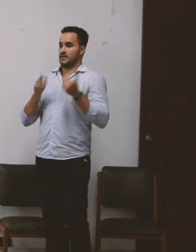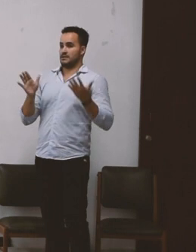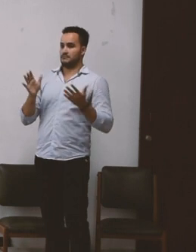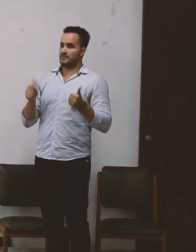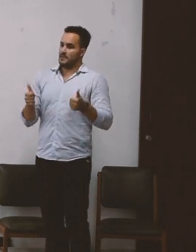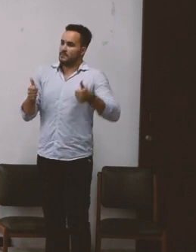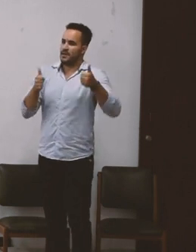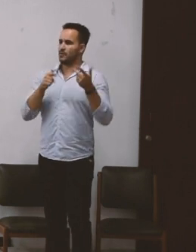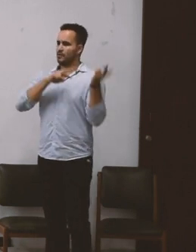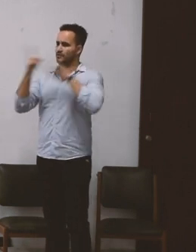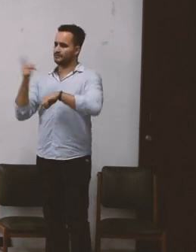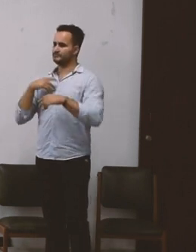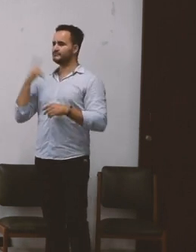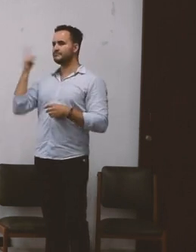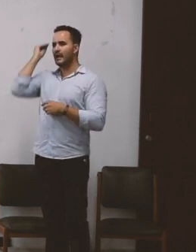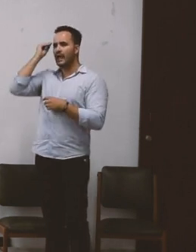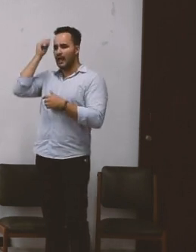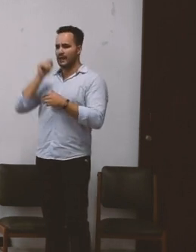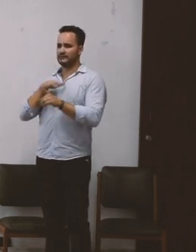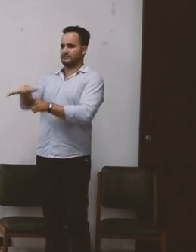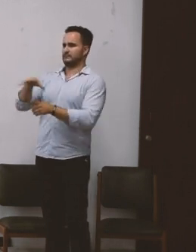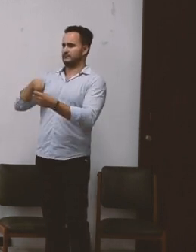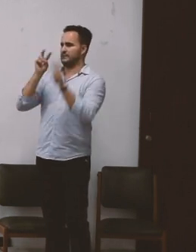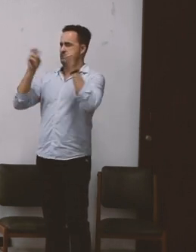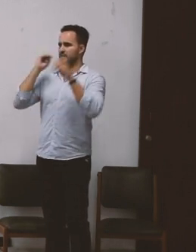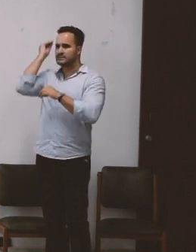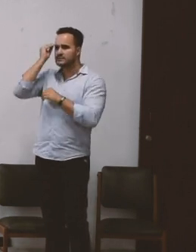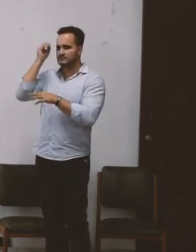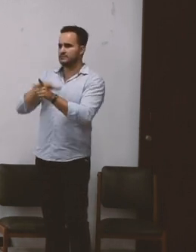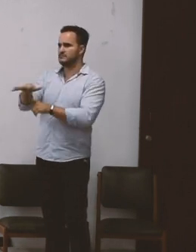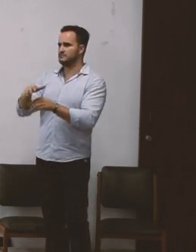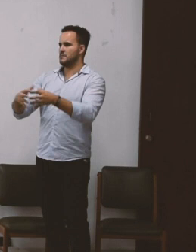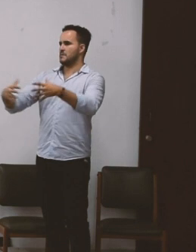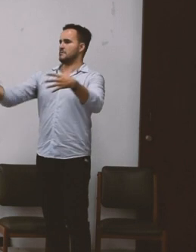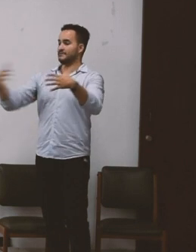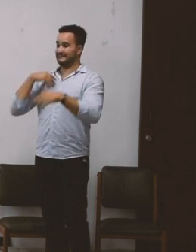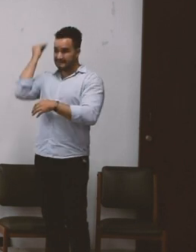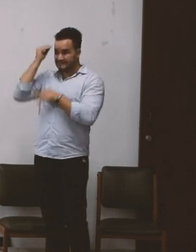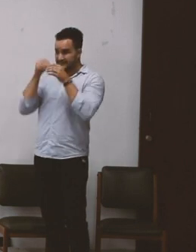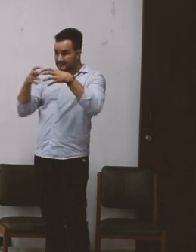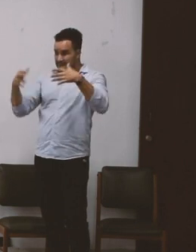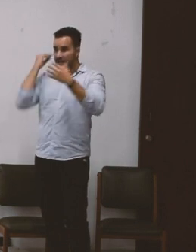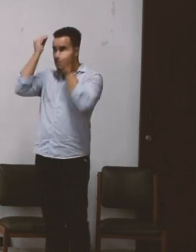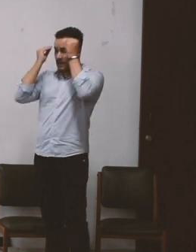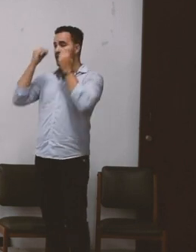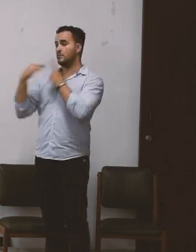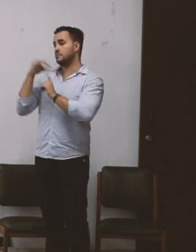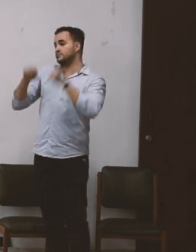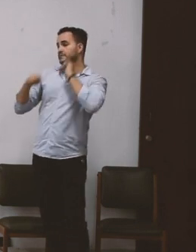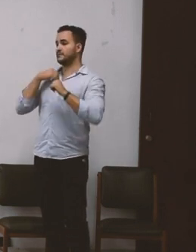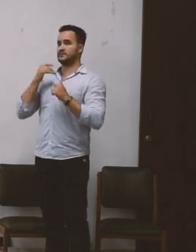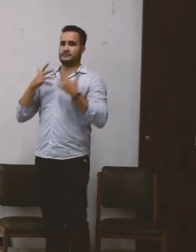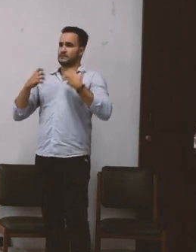ha dado a llamar precarización. La precarización hace que la población se acostumbre a la inseguridad y a la